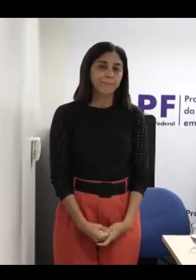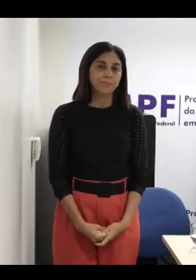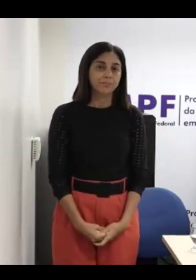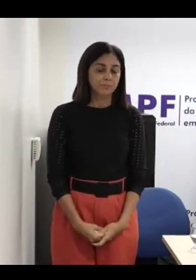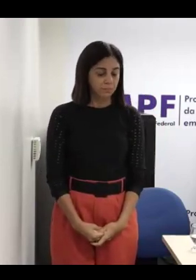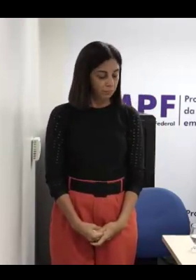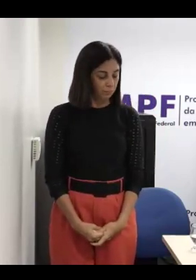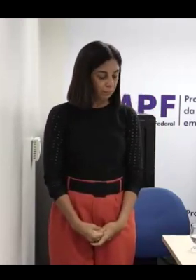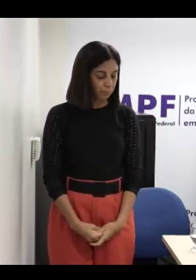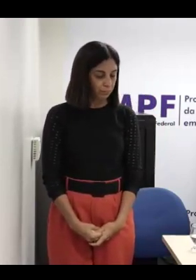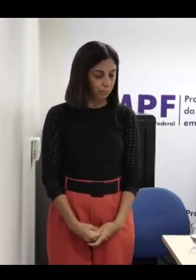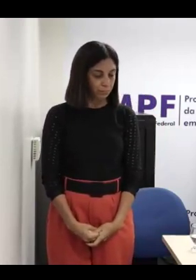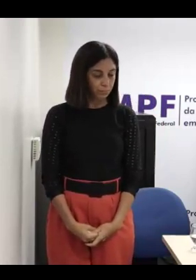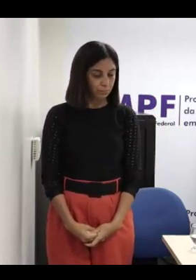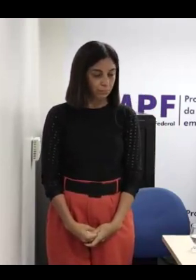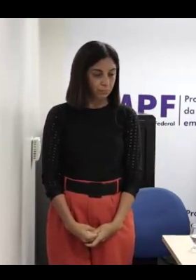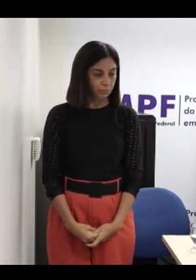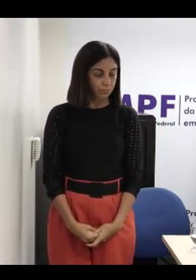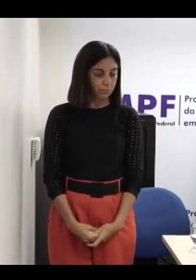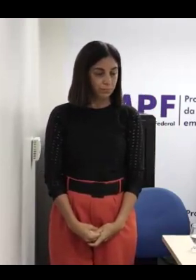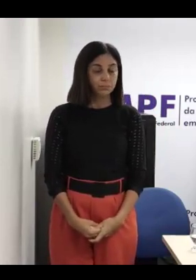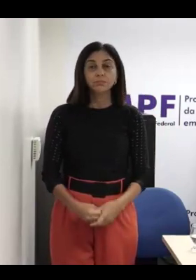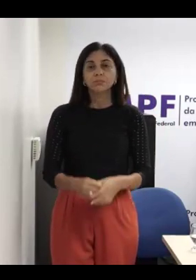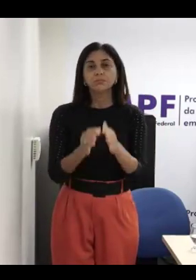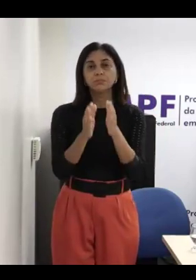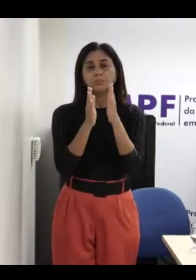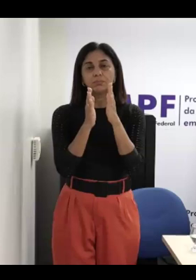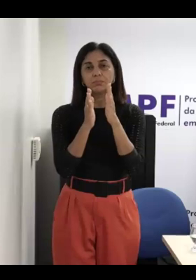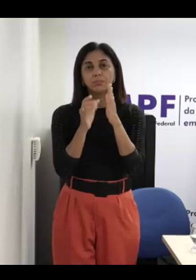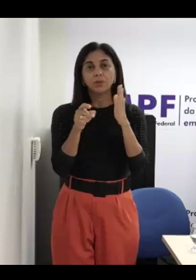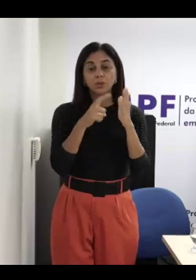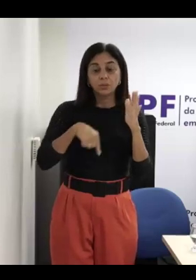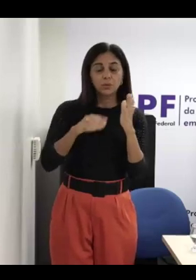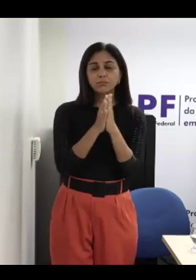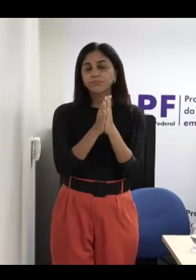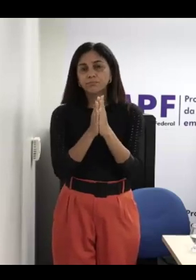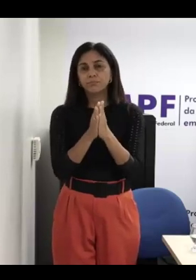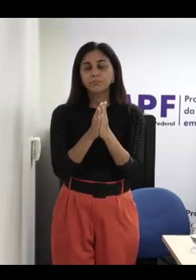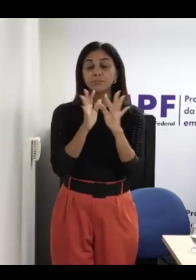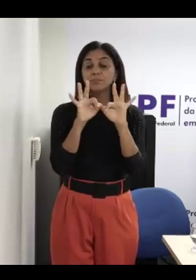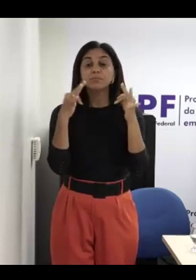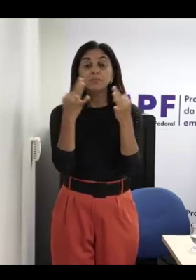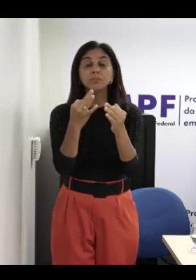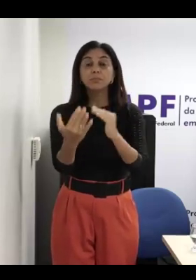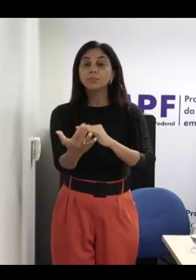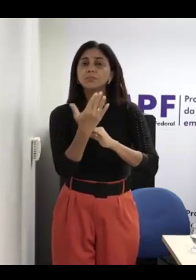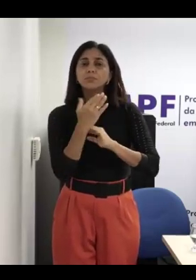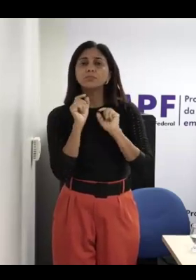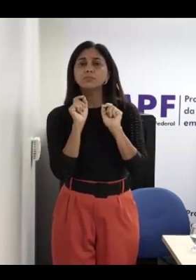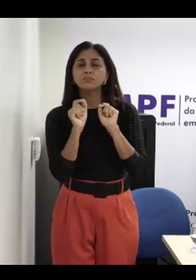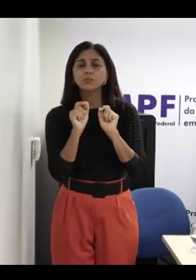e as famílias podem nos ajudar com a qualidade da prova as pessoas podem nos ajudar assim